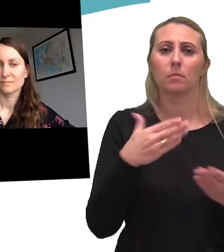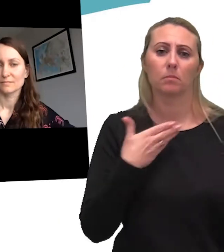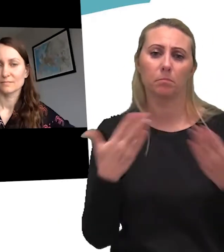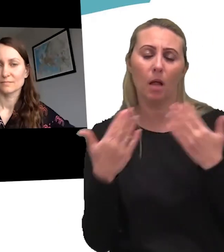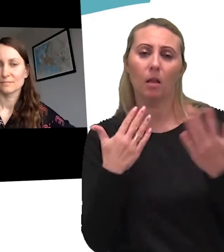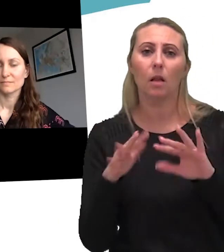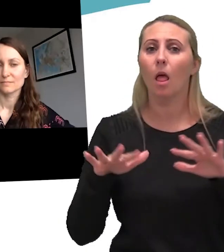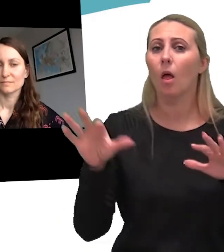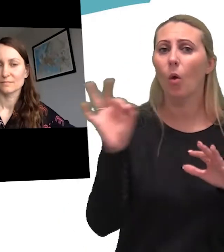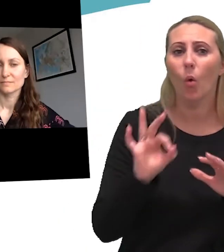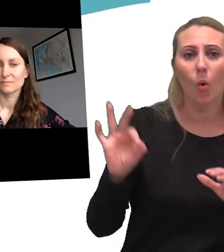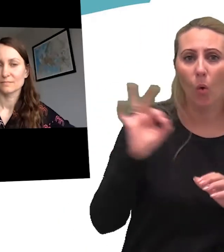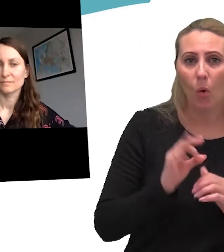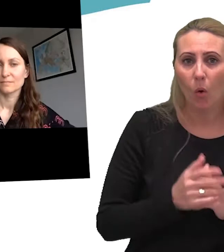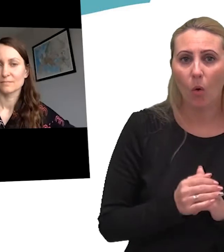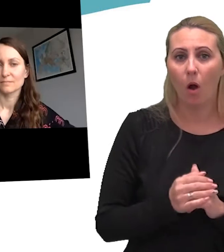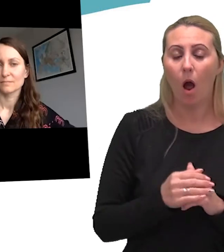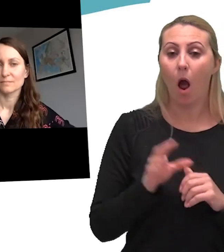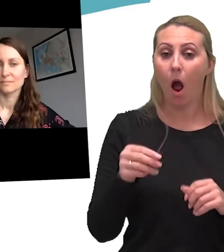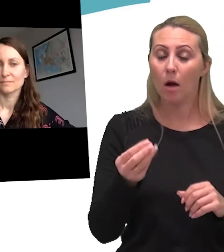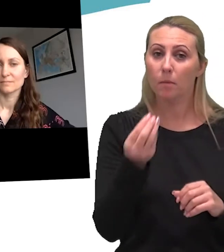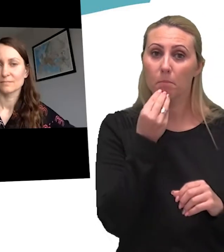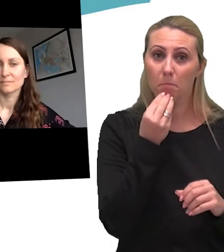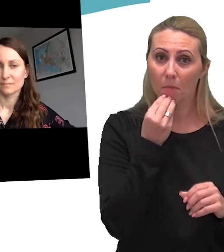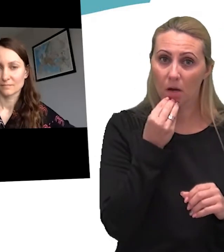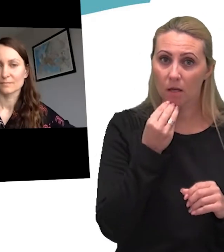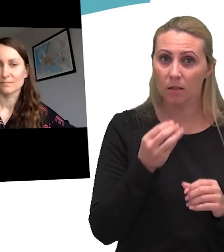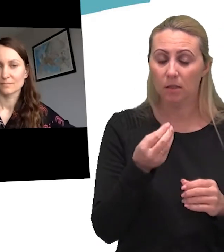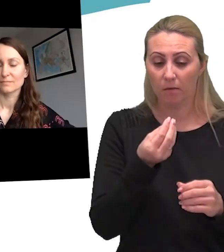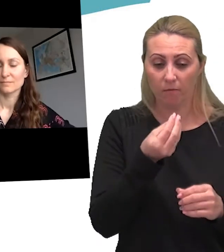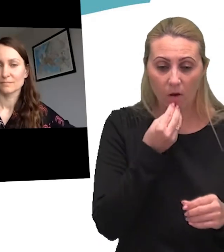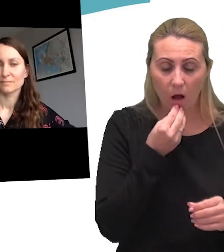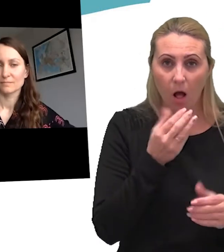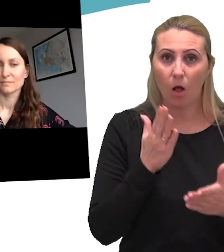sprendžiat problemas ir tada maistas yra siejamas su įtampa.